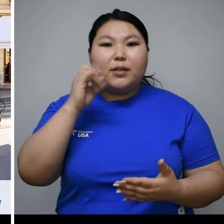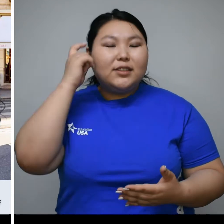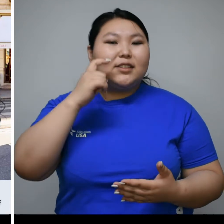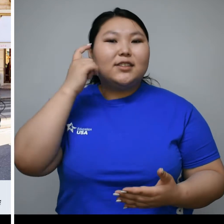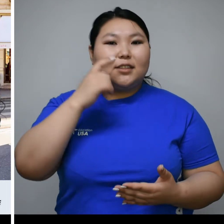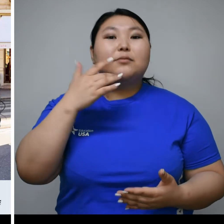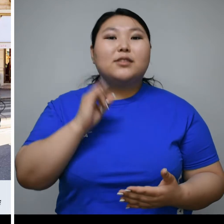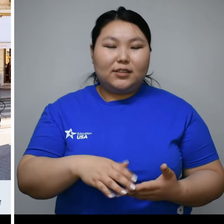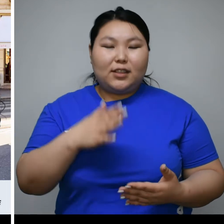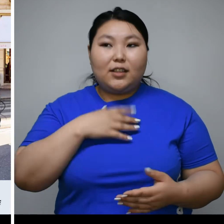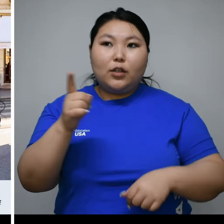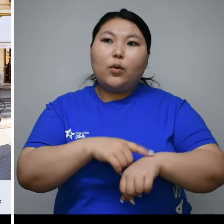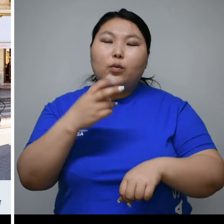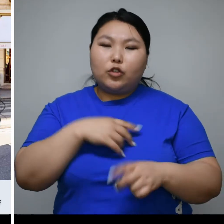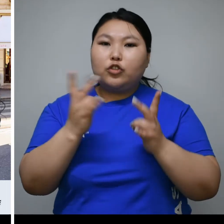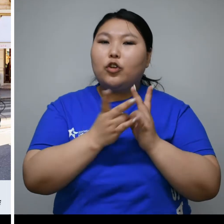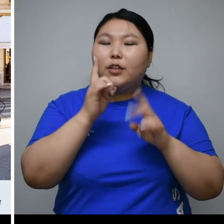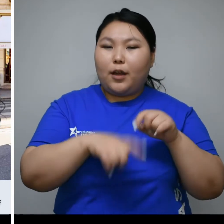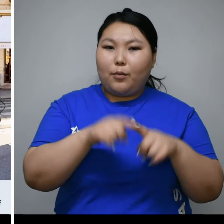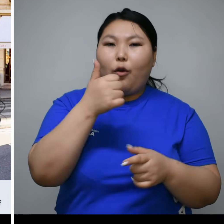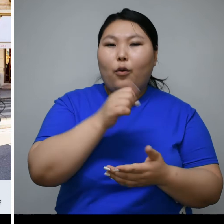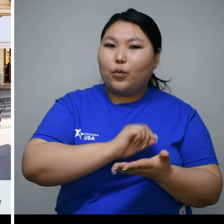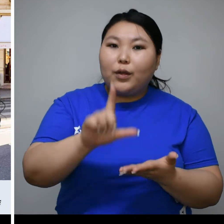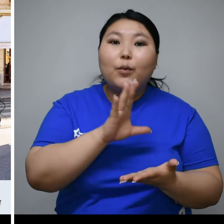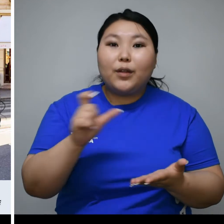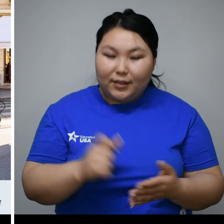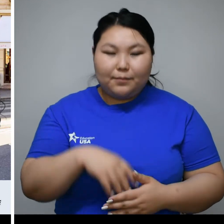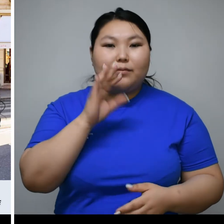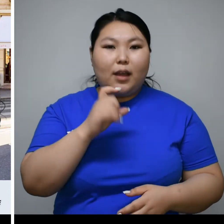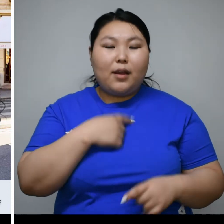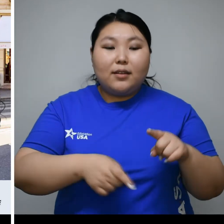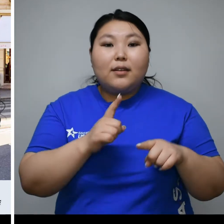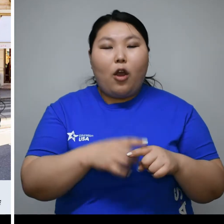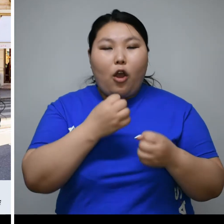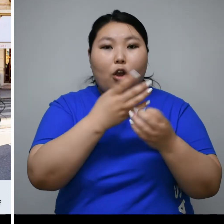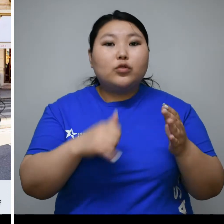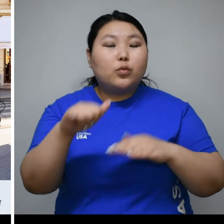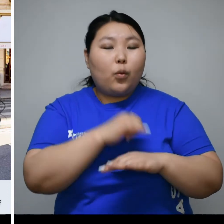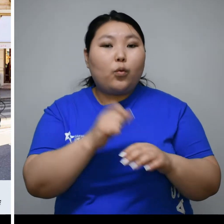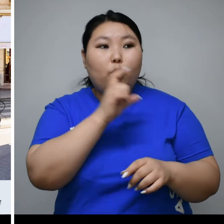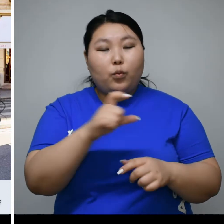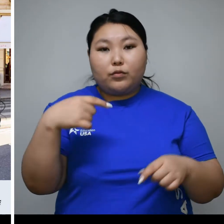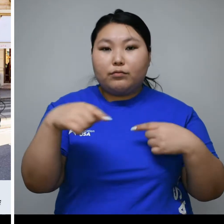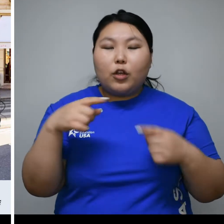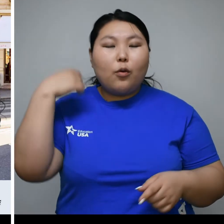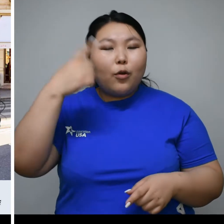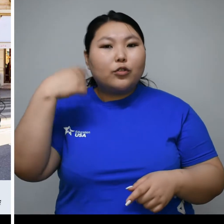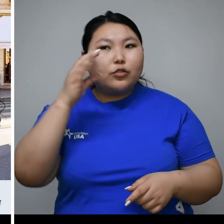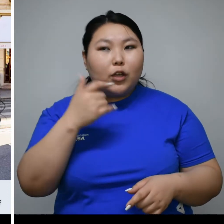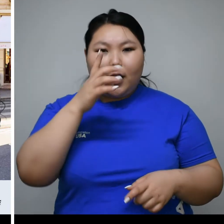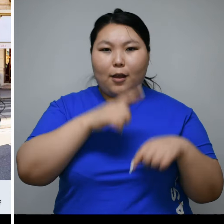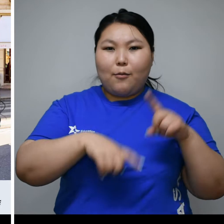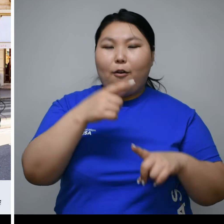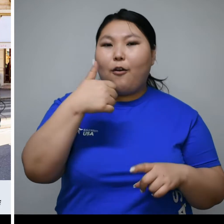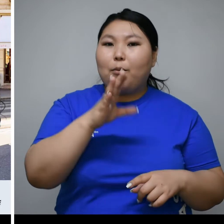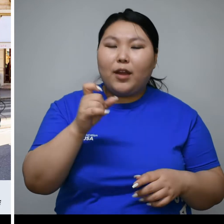маш их санаж байсан. Надад тэр үед нөхөрлөл ямар гоё үнцэтэй юм бэ? За дээрэс нь ингээд олон орны хүмүүсийн ингээд боддог зүйлс